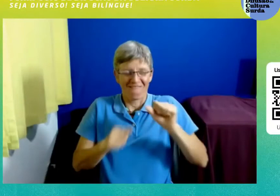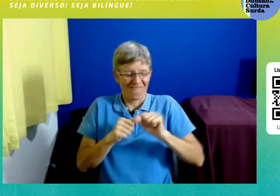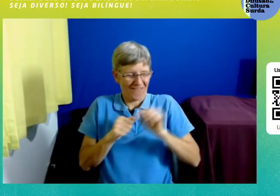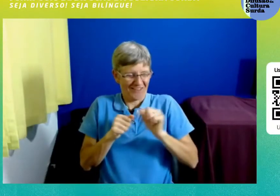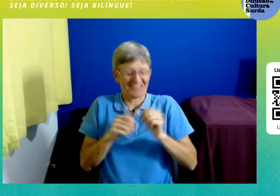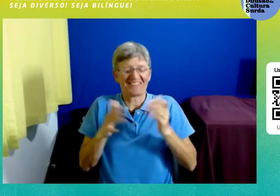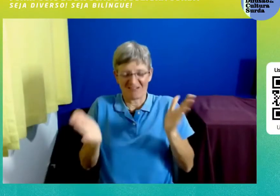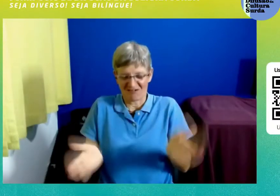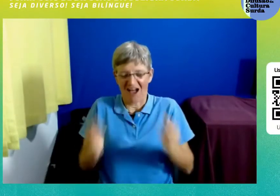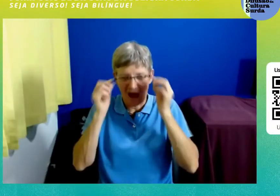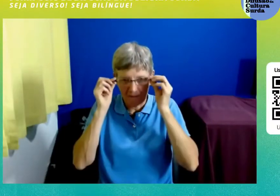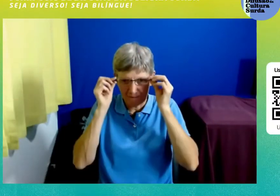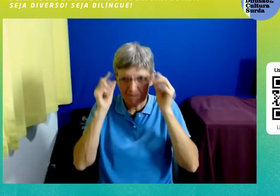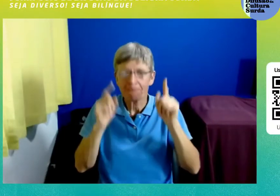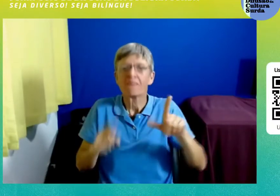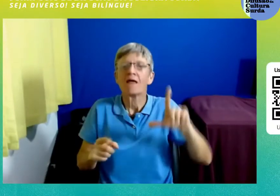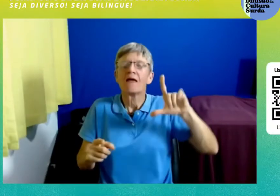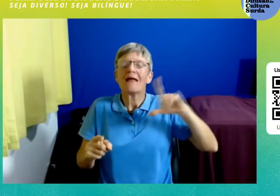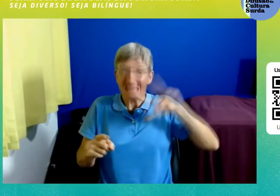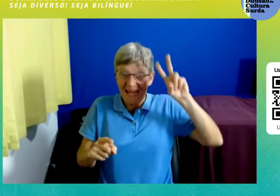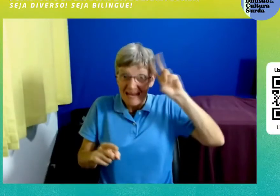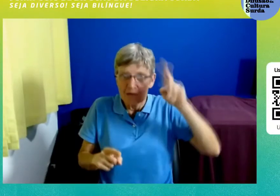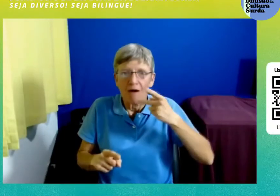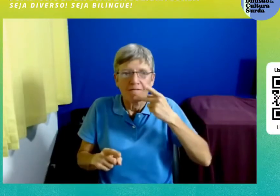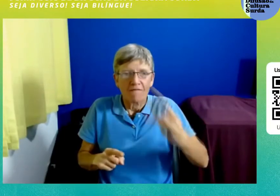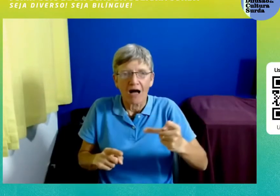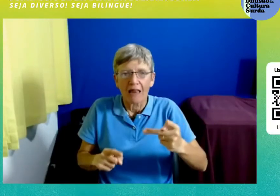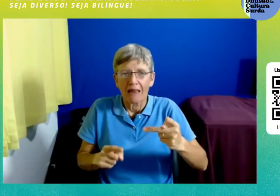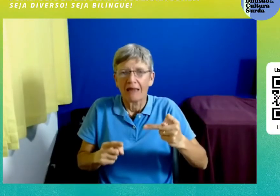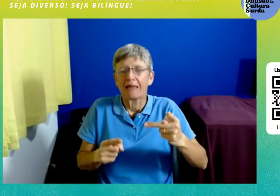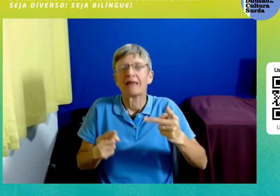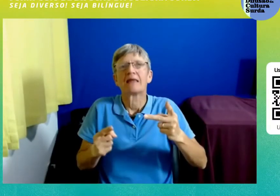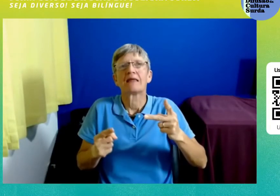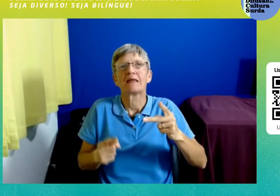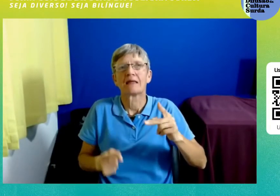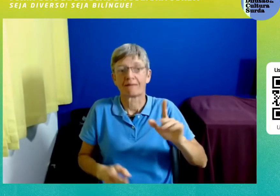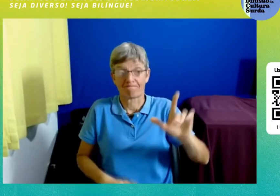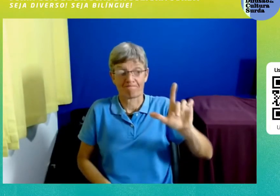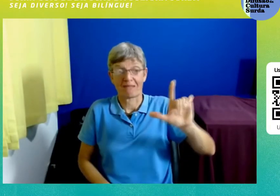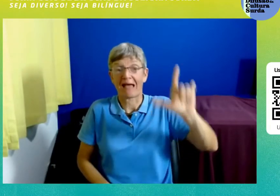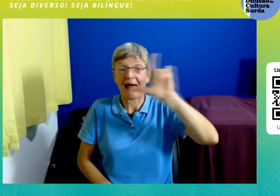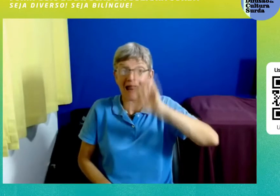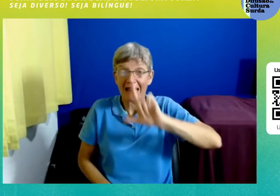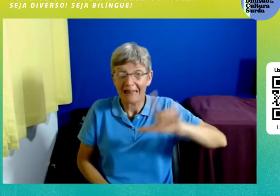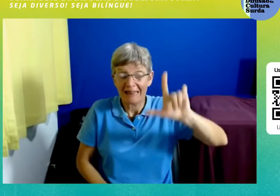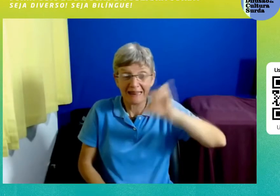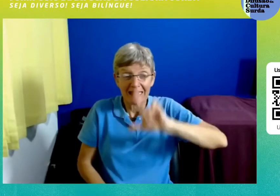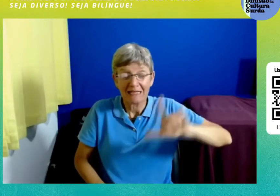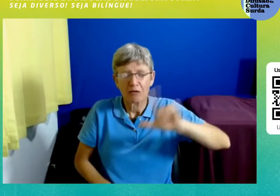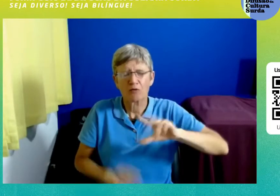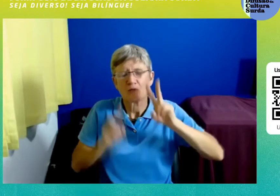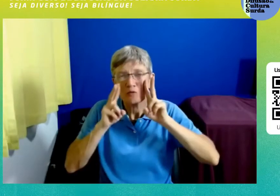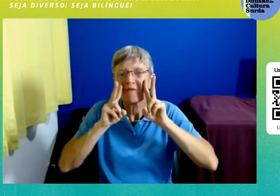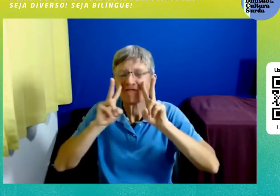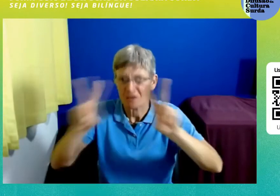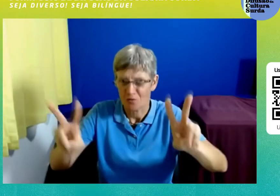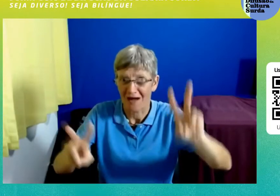Pode sim, já fiz isso. Tem uma história que fala.